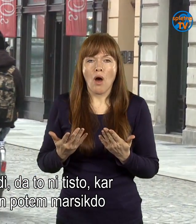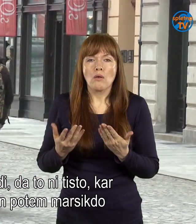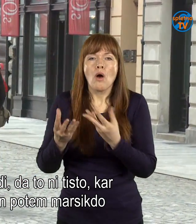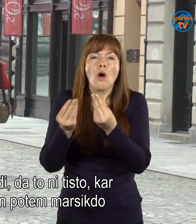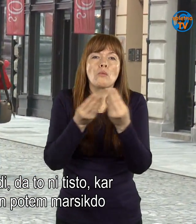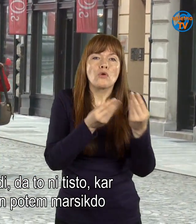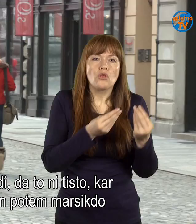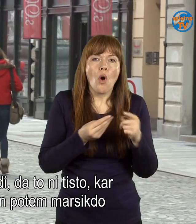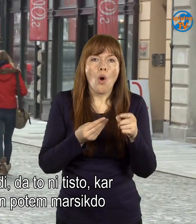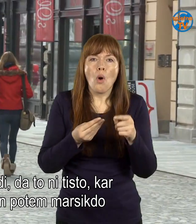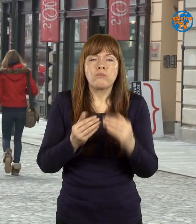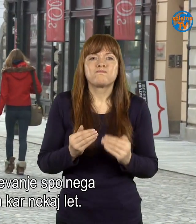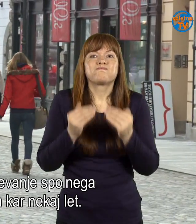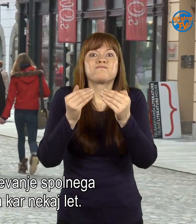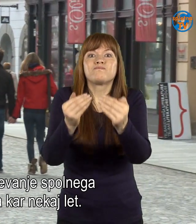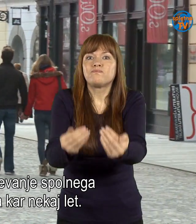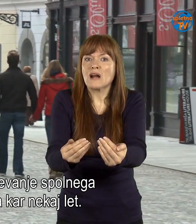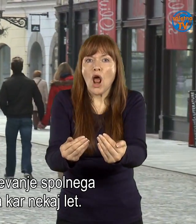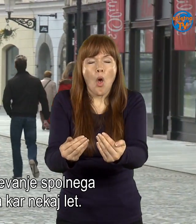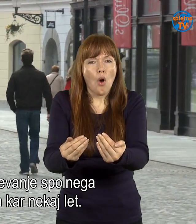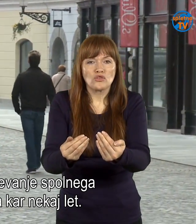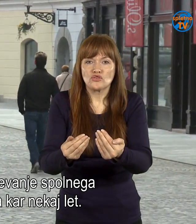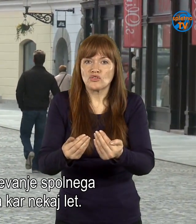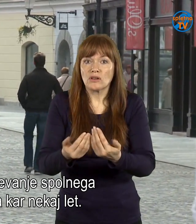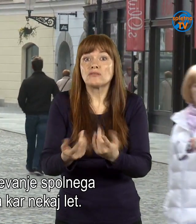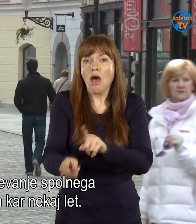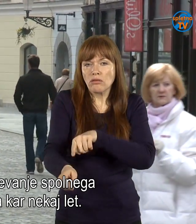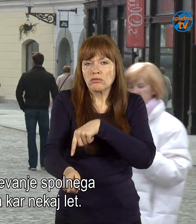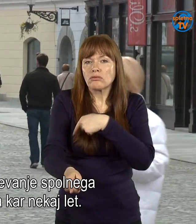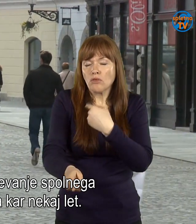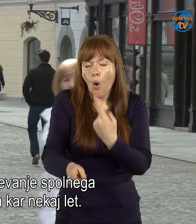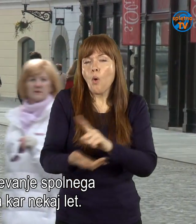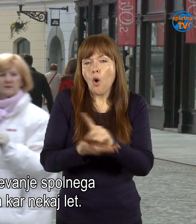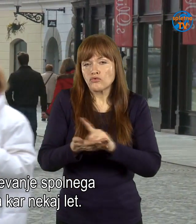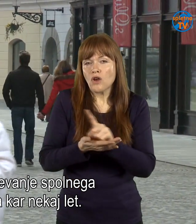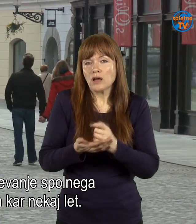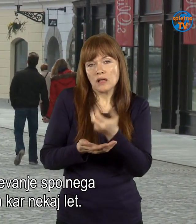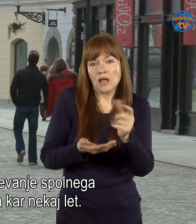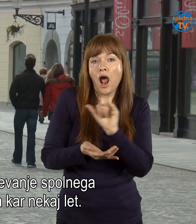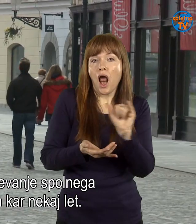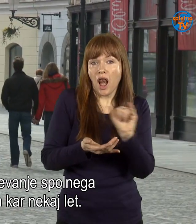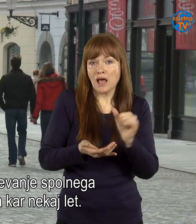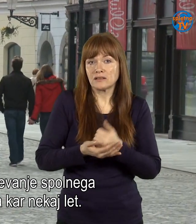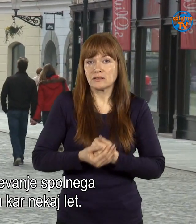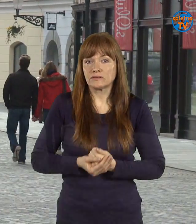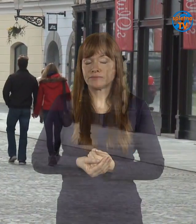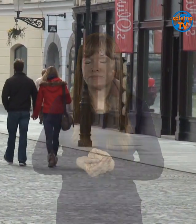pričakoval in potem marsikdo odloži nadaljevanje spolnega življenja za kar nekaj let.